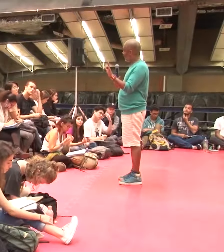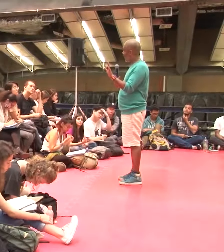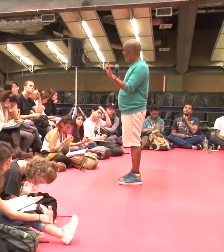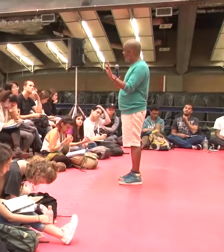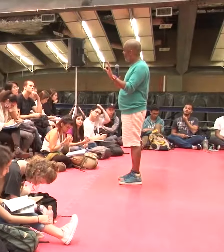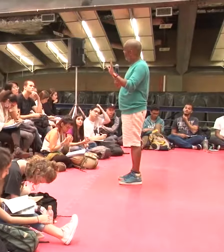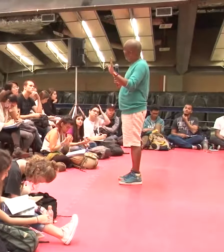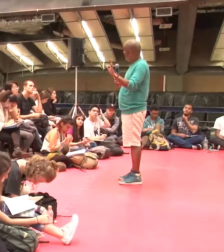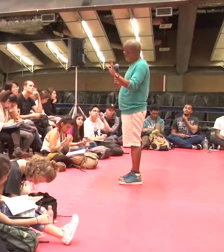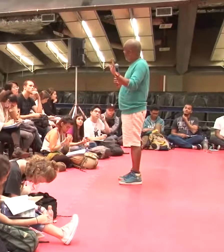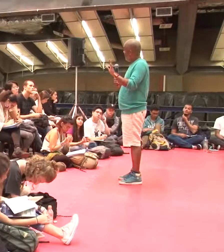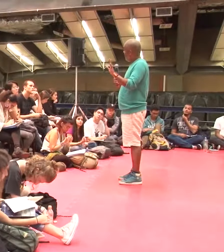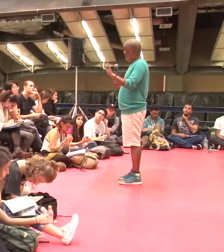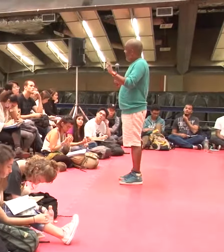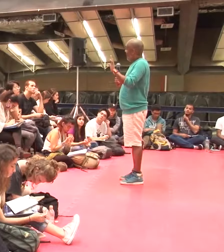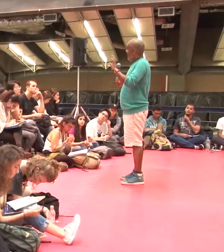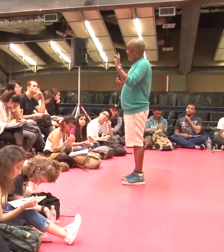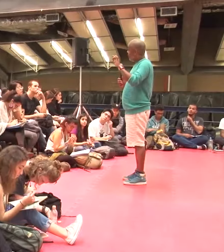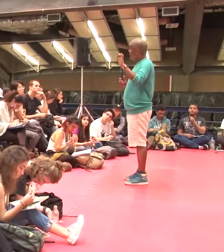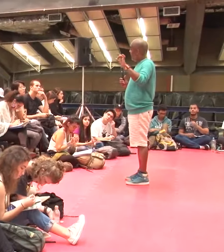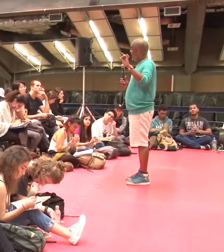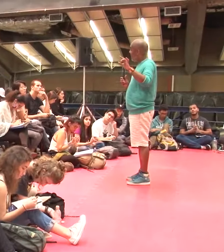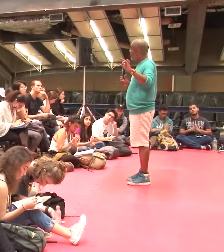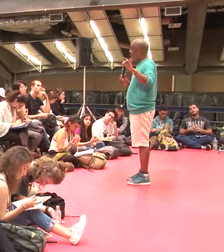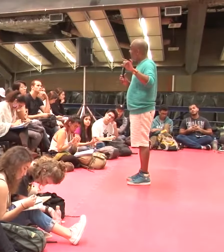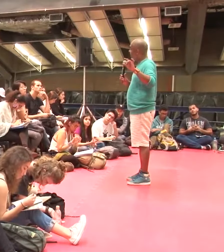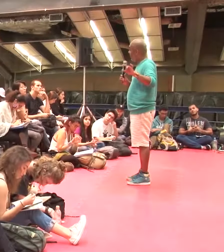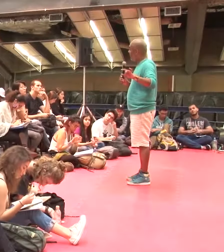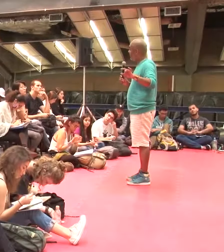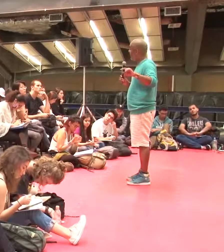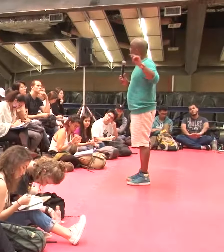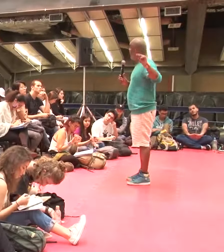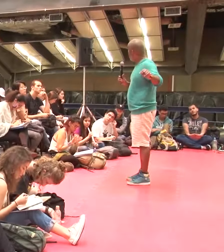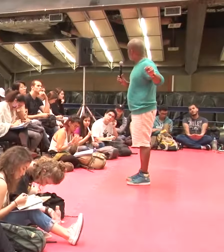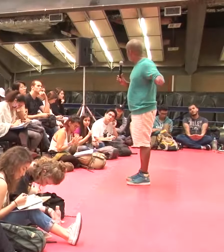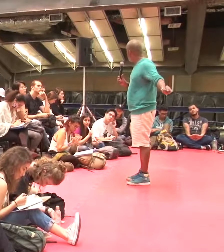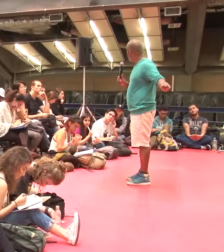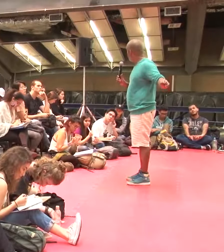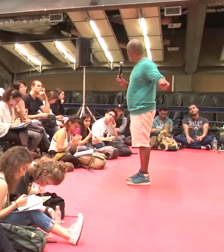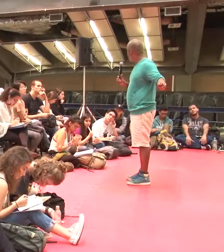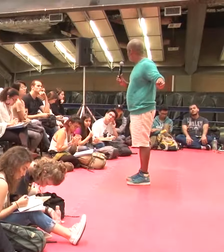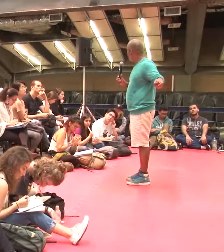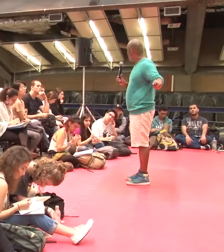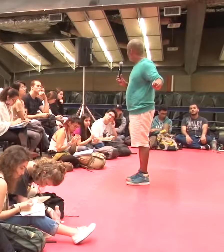século XIX, a subserviência de Bertoleza é o modelo.